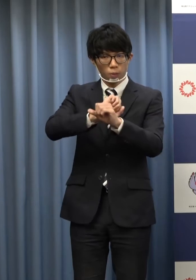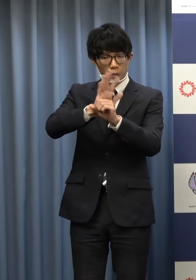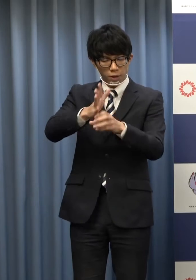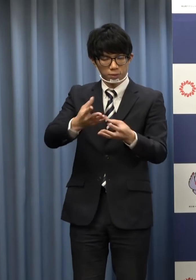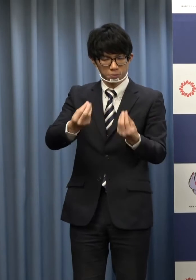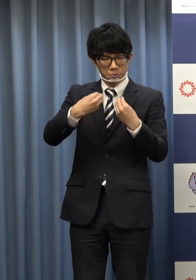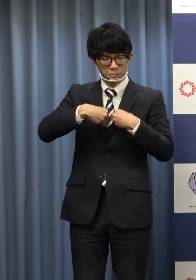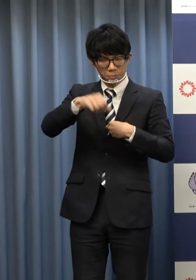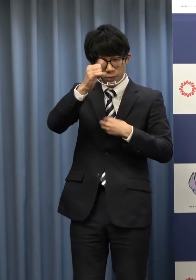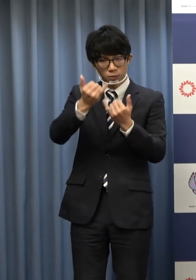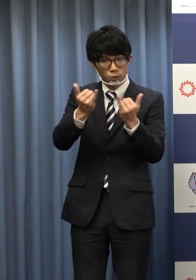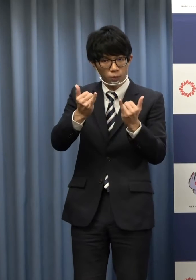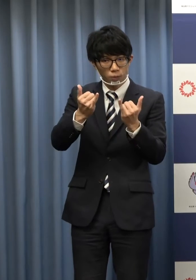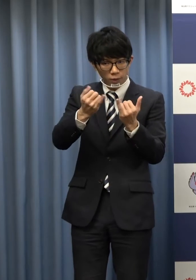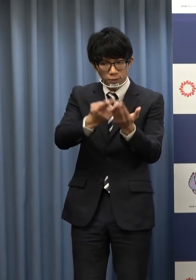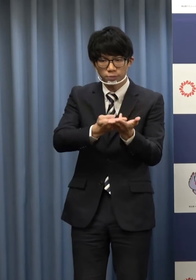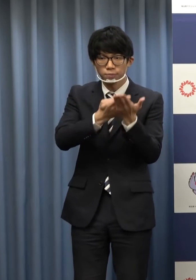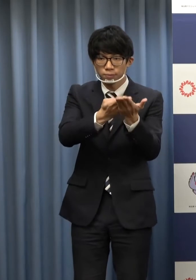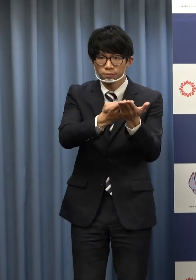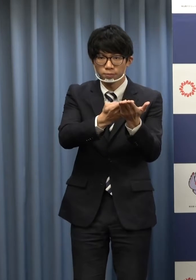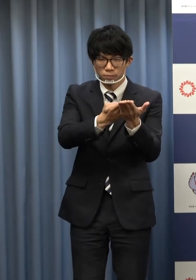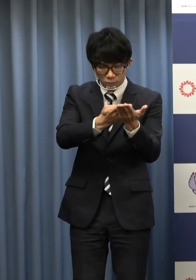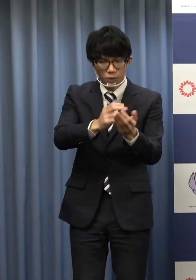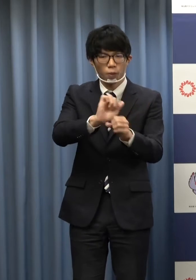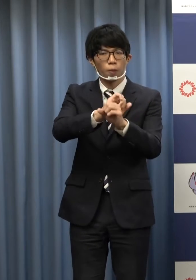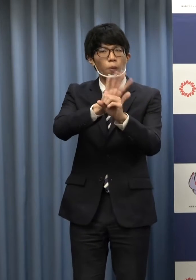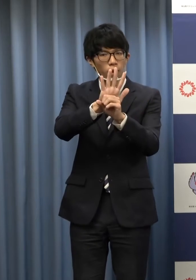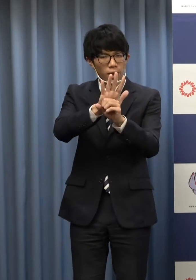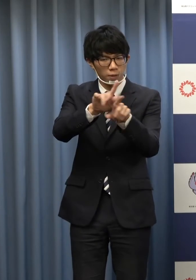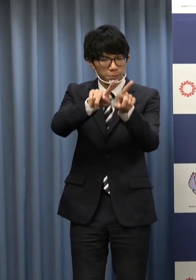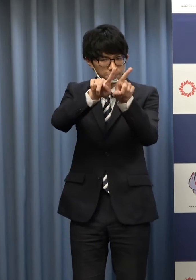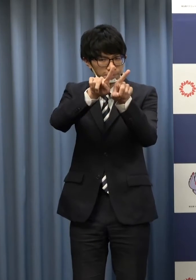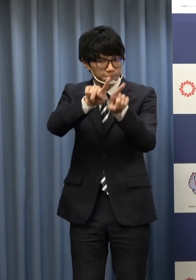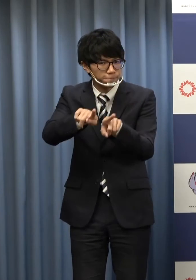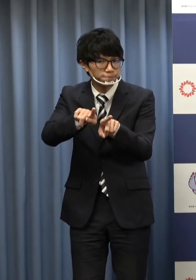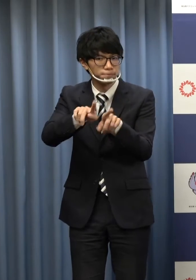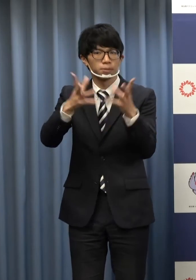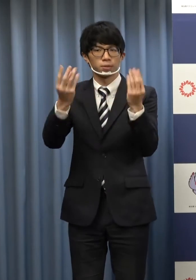てコロナ自体は警戒をした、もしくは感染の